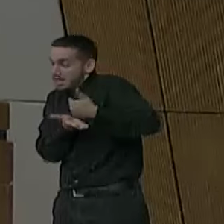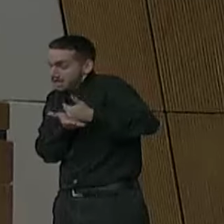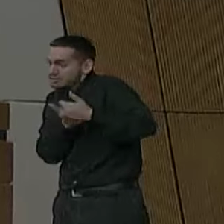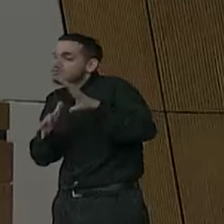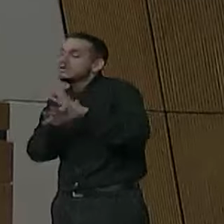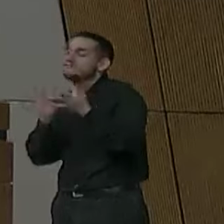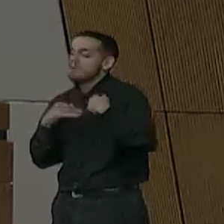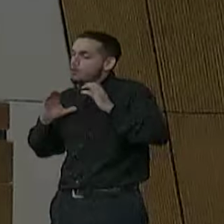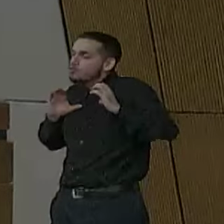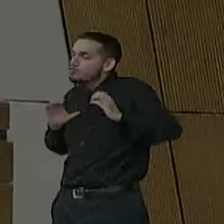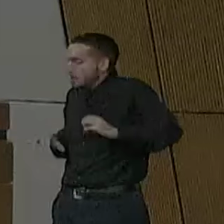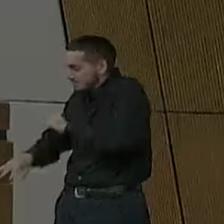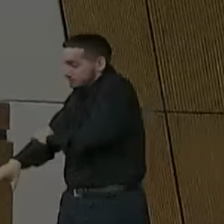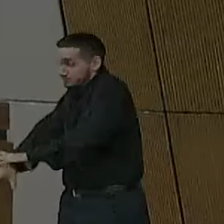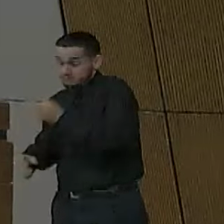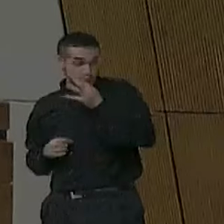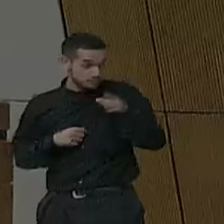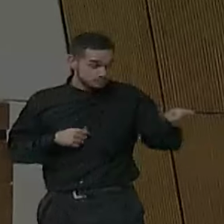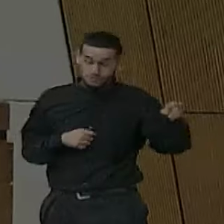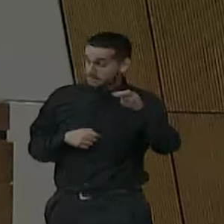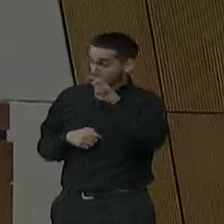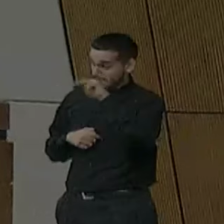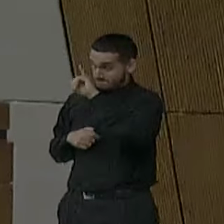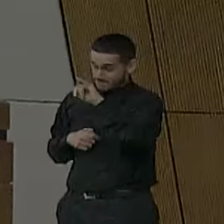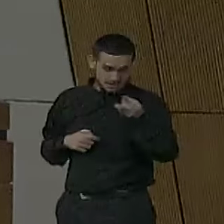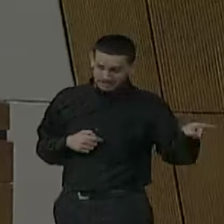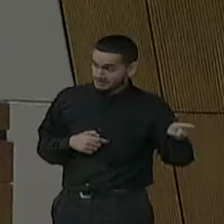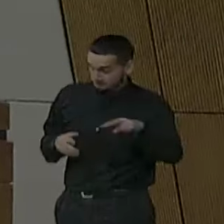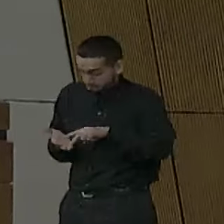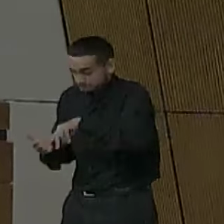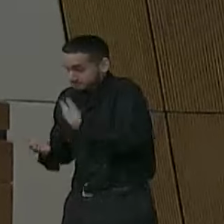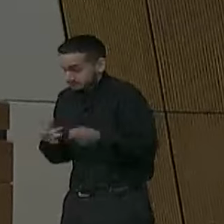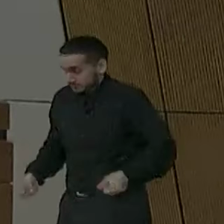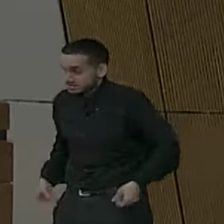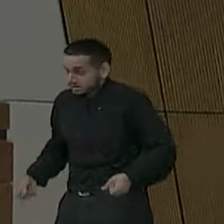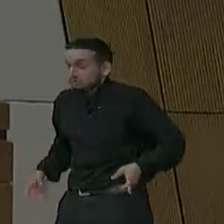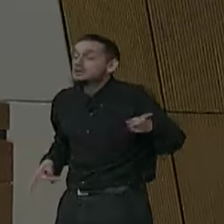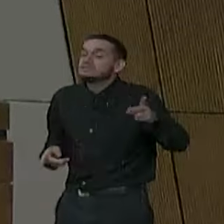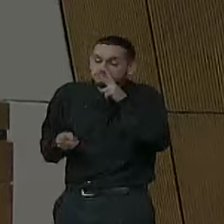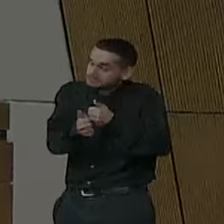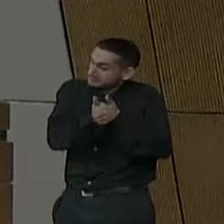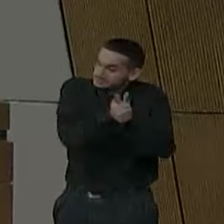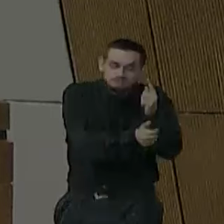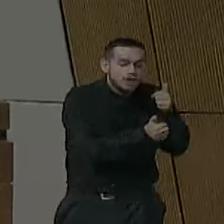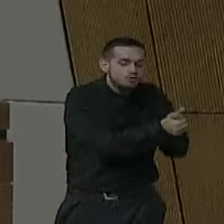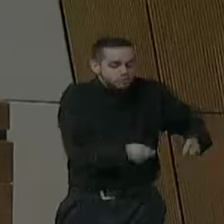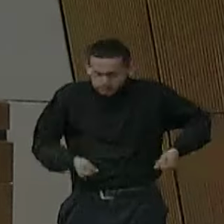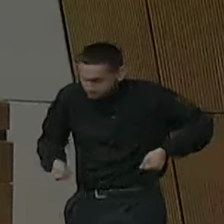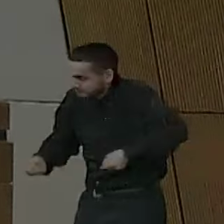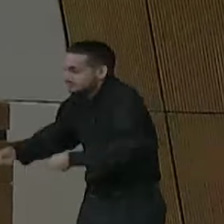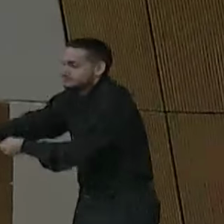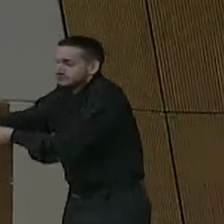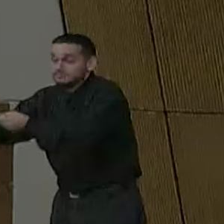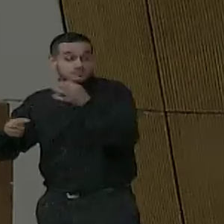asistente personal para Melissa sería sus piernas, su movilidad. Un asistente personal para mí, que soy una persona con discapacidad visual, serían